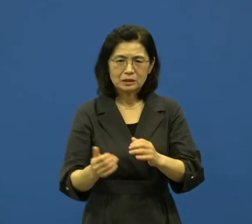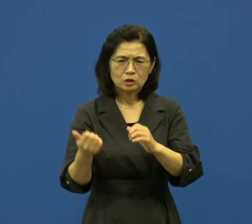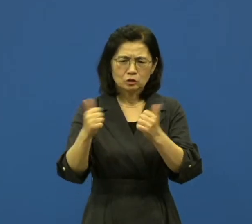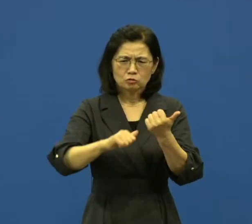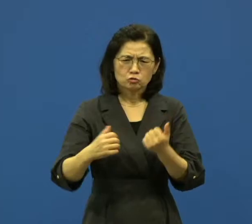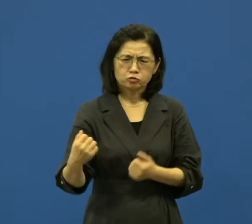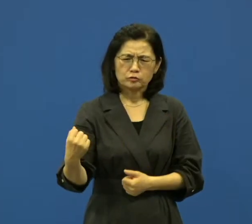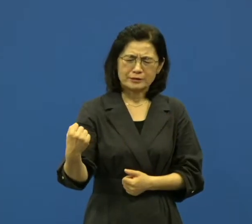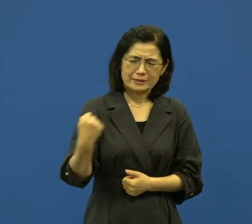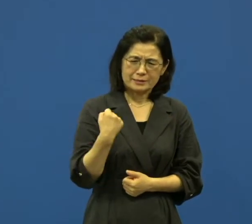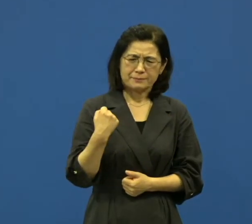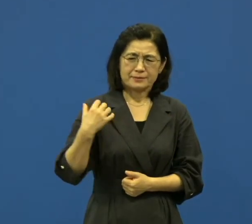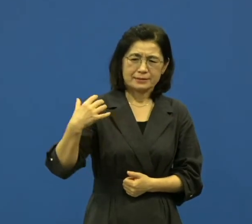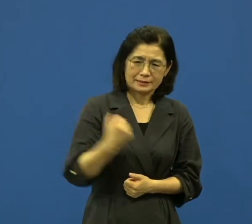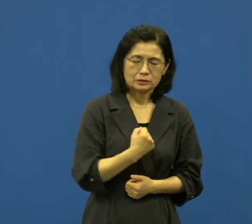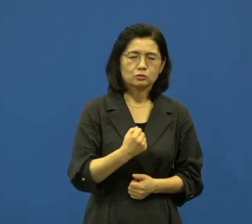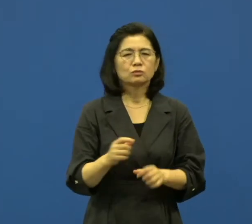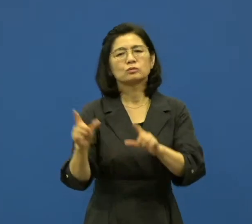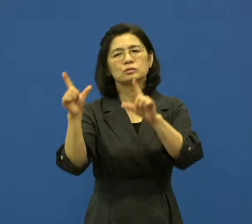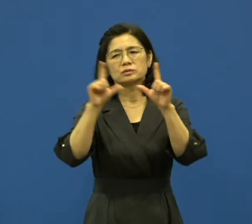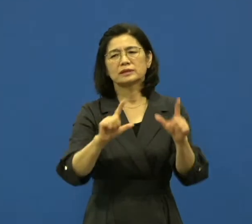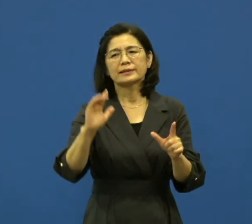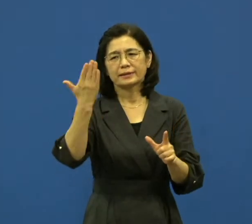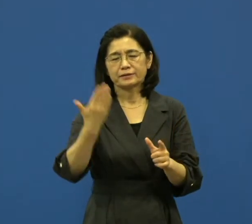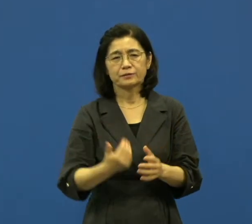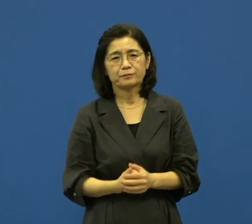근데 미래가 안 보여.